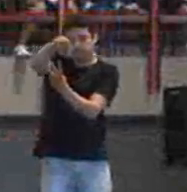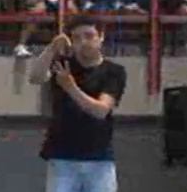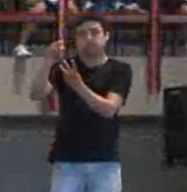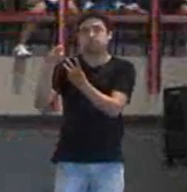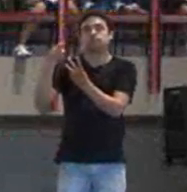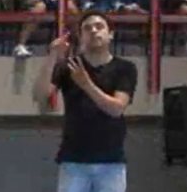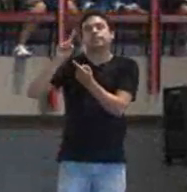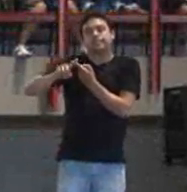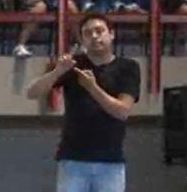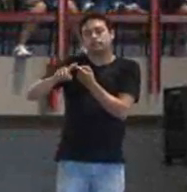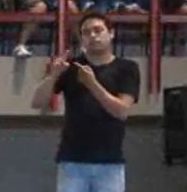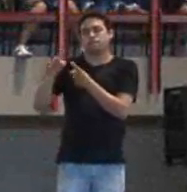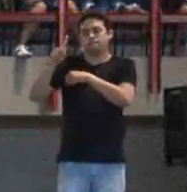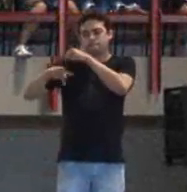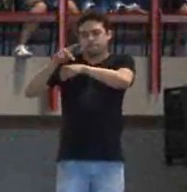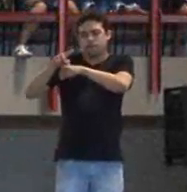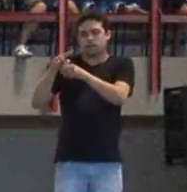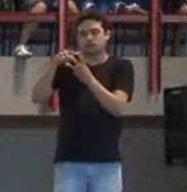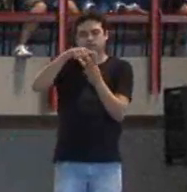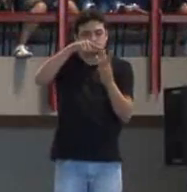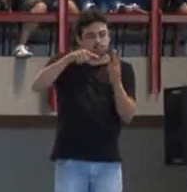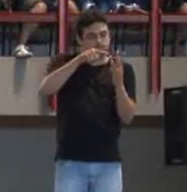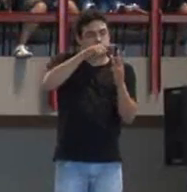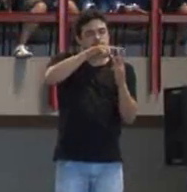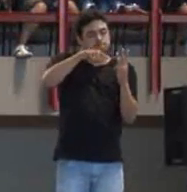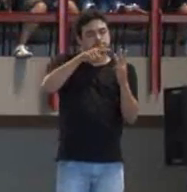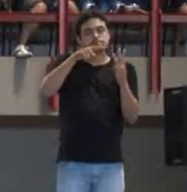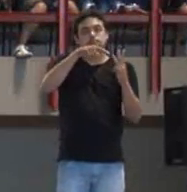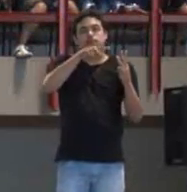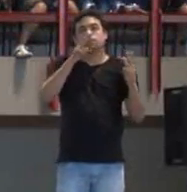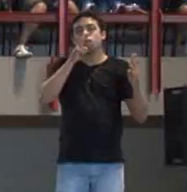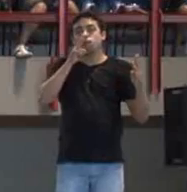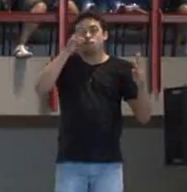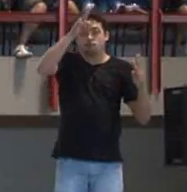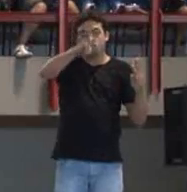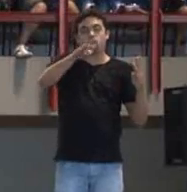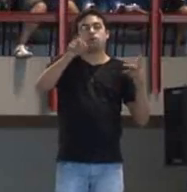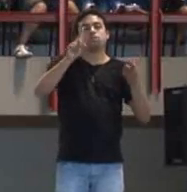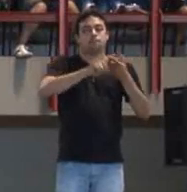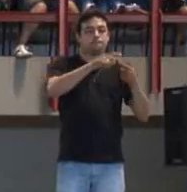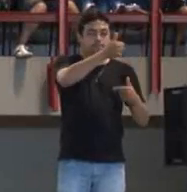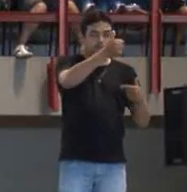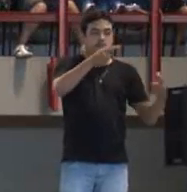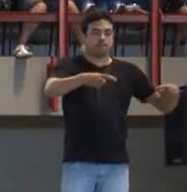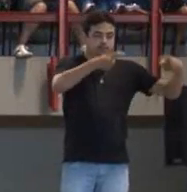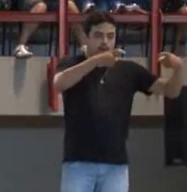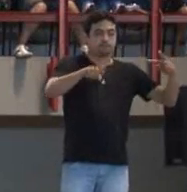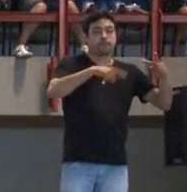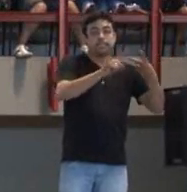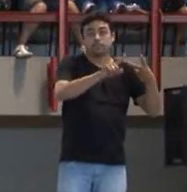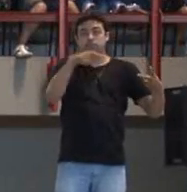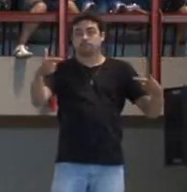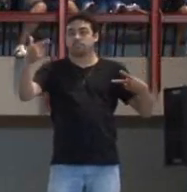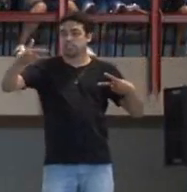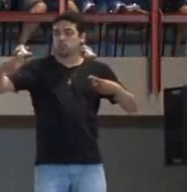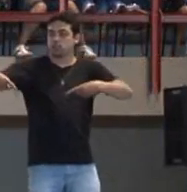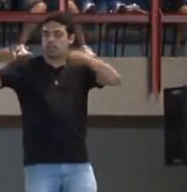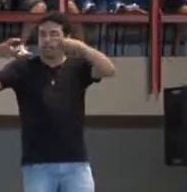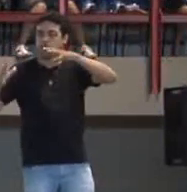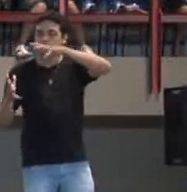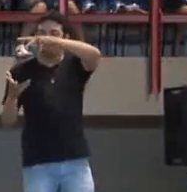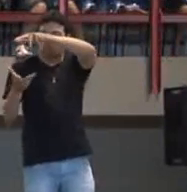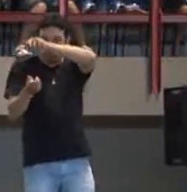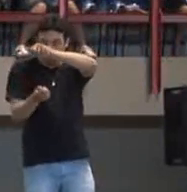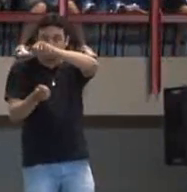que estarão sendo digamos o grande os grandes focos da primeira guerra e da segunda guerra mundial